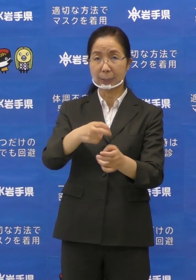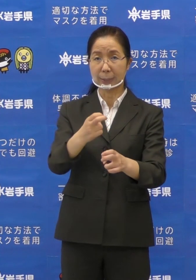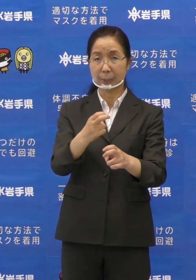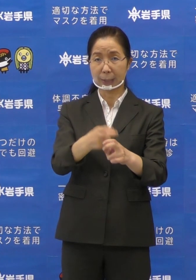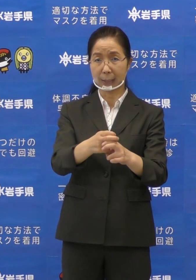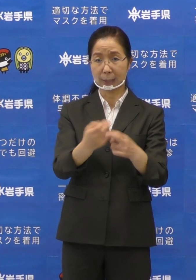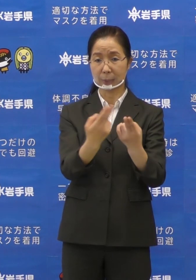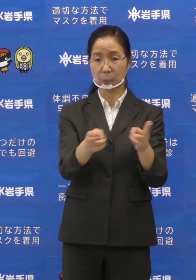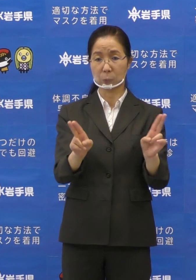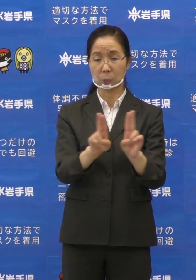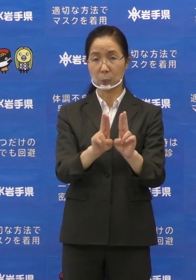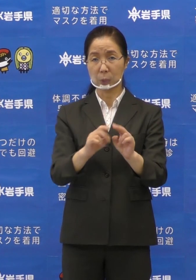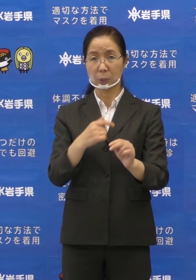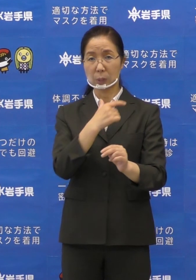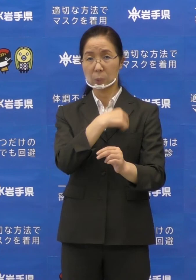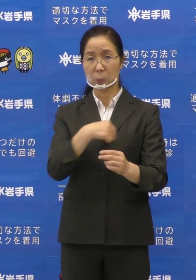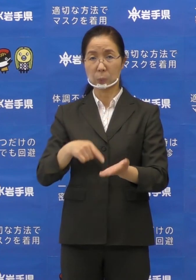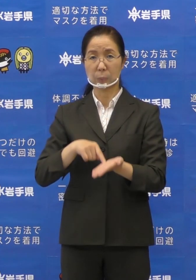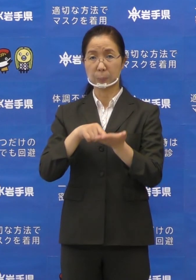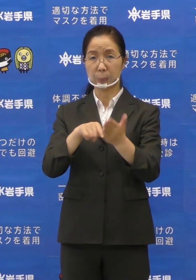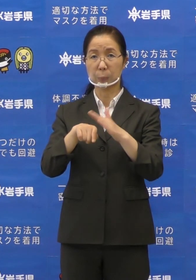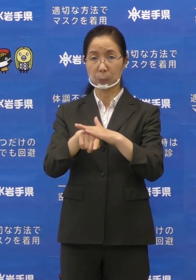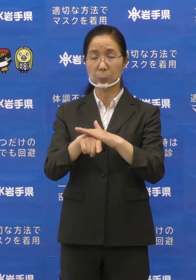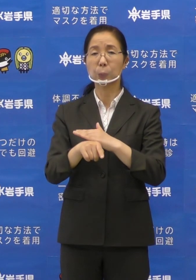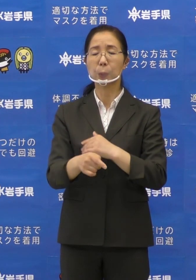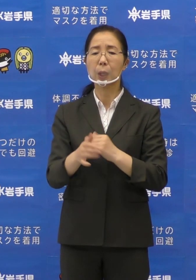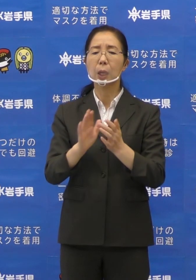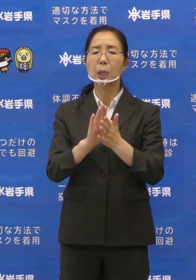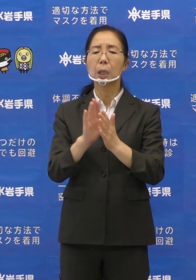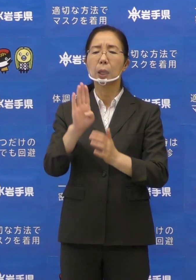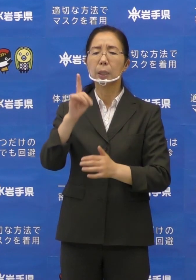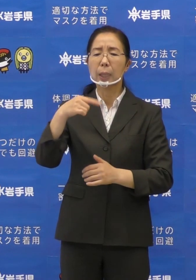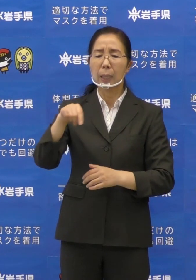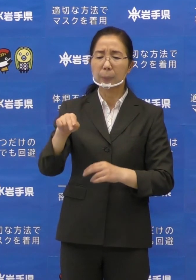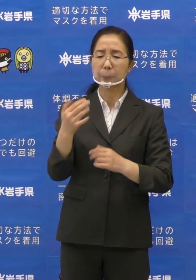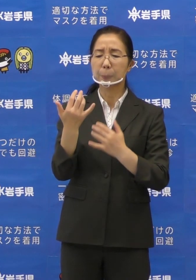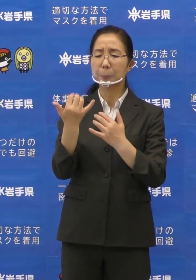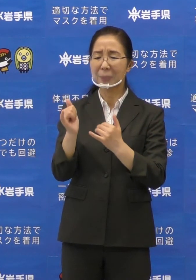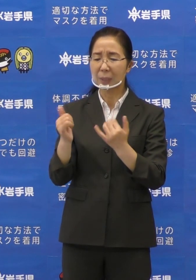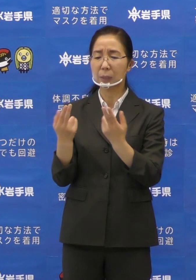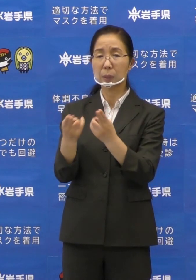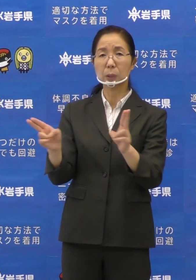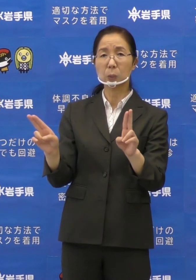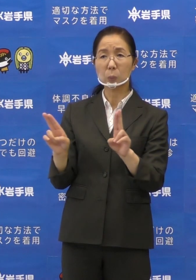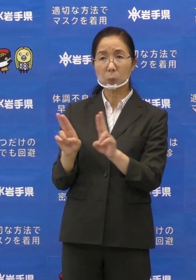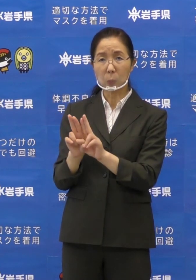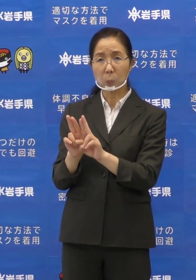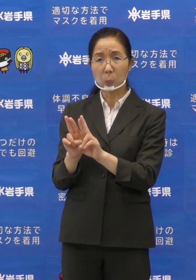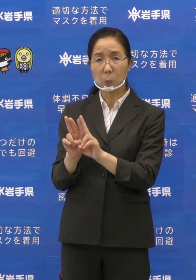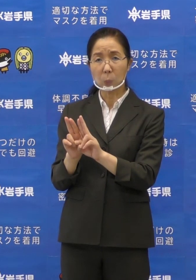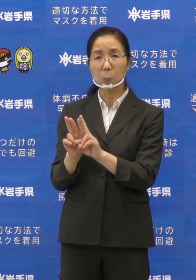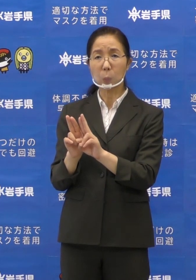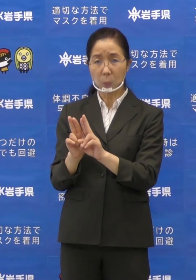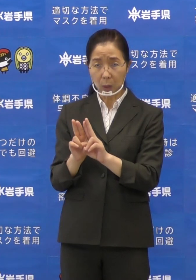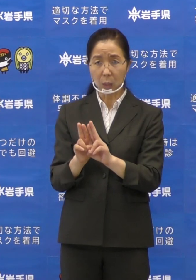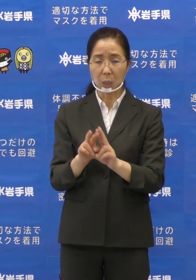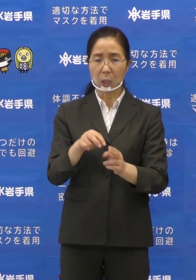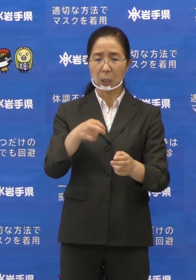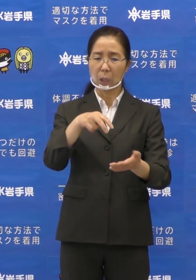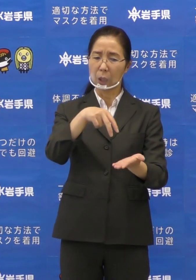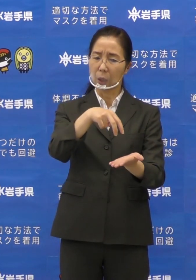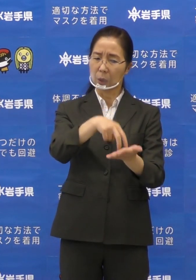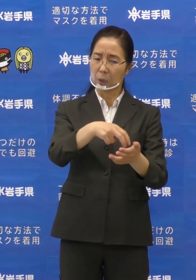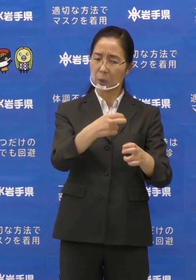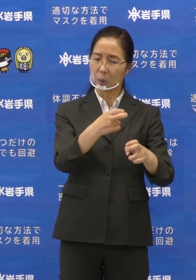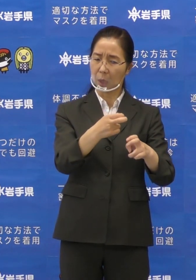ったんですけれども、知事のスタンスとしてはその県民党というのは立憲民主党になるんでしょうか。 私のスタン